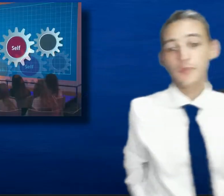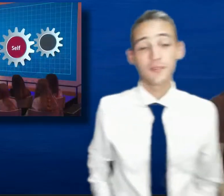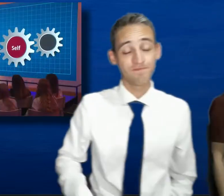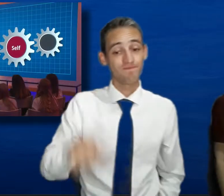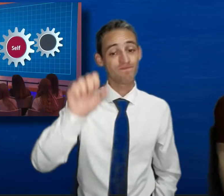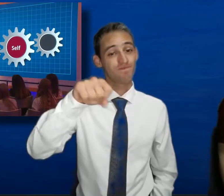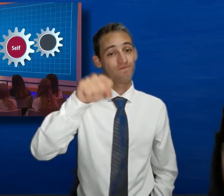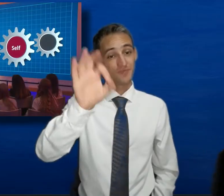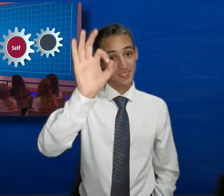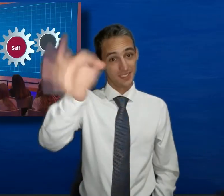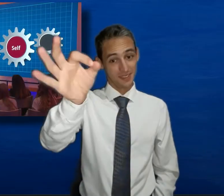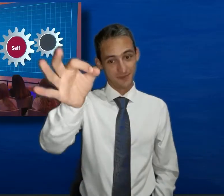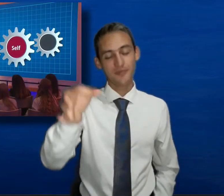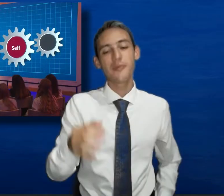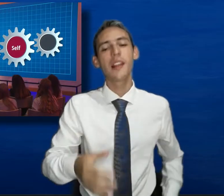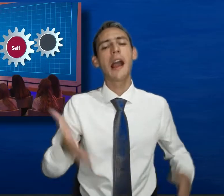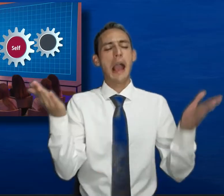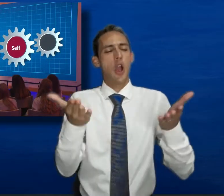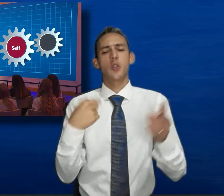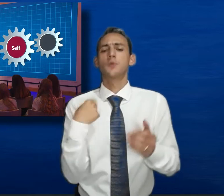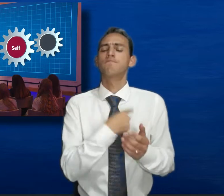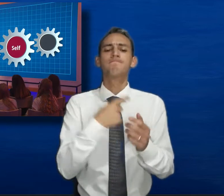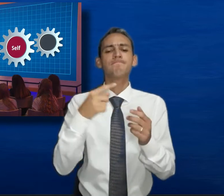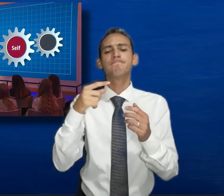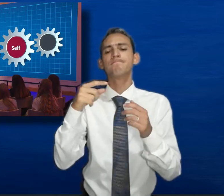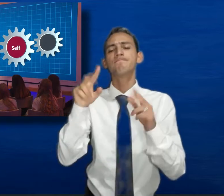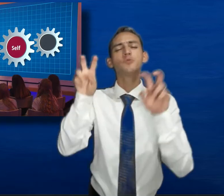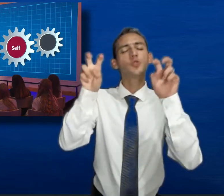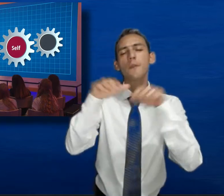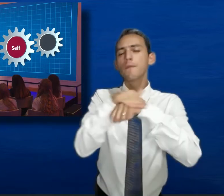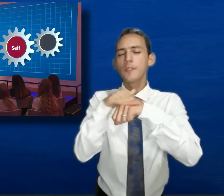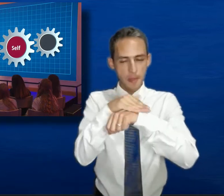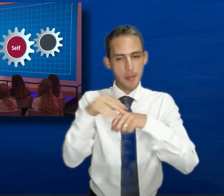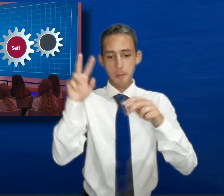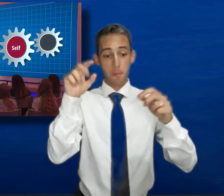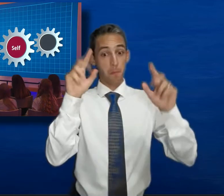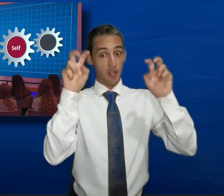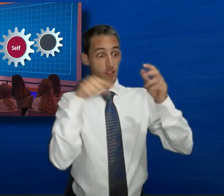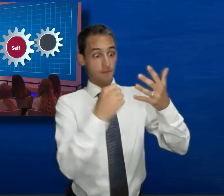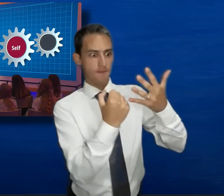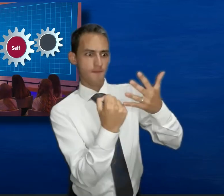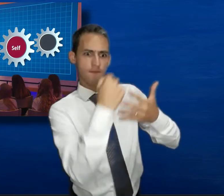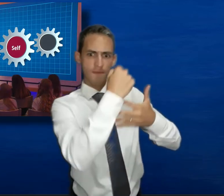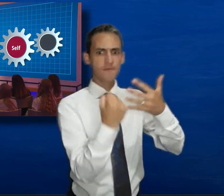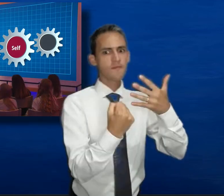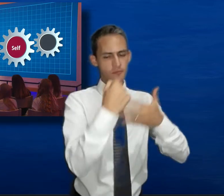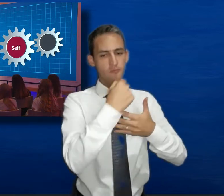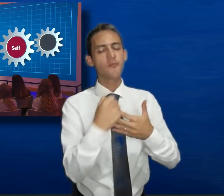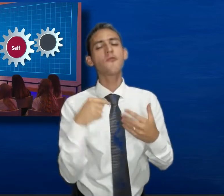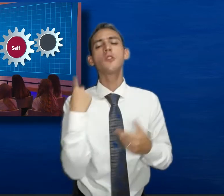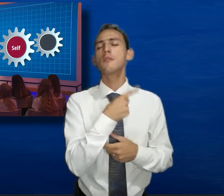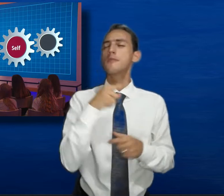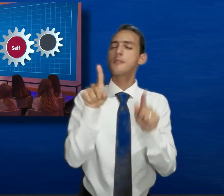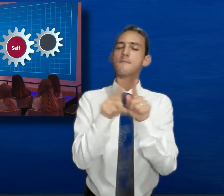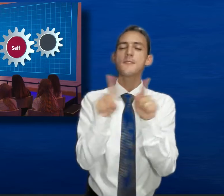bem conjuntamente. Elas realmente funcionam bem. Mesmo quando falamos de equilíbrio desses diferentes aspectos de